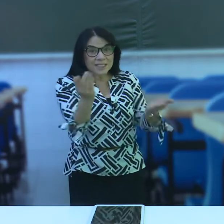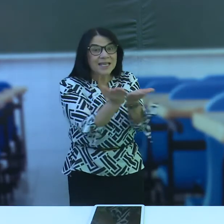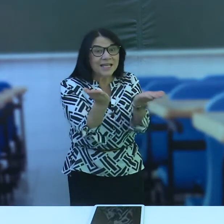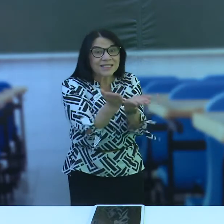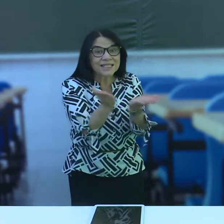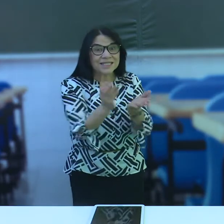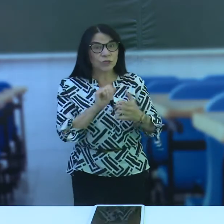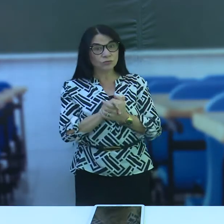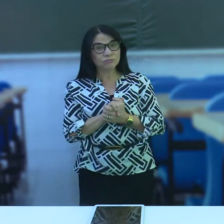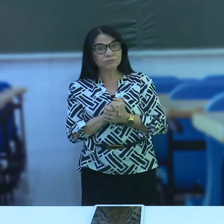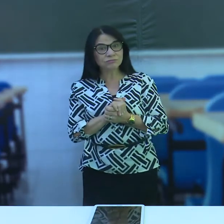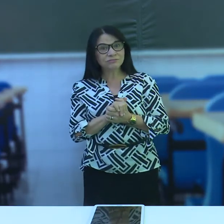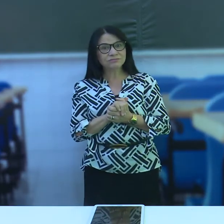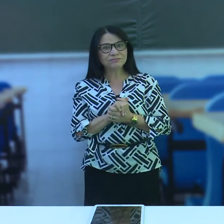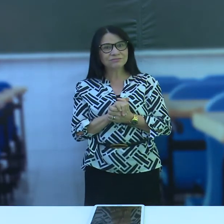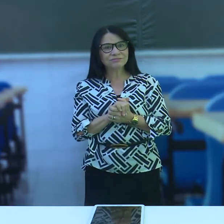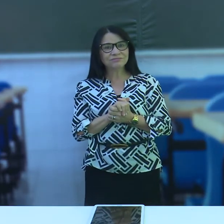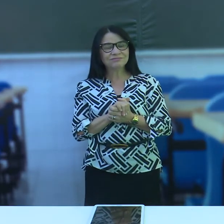Você é cristão?